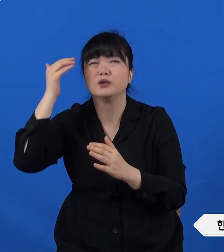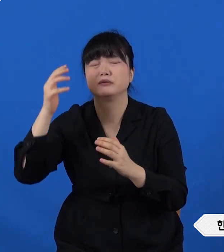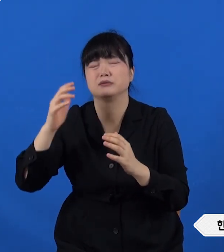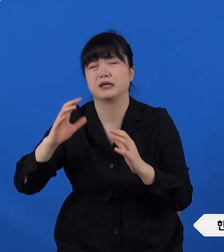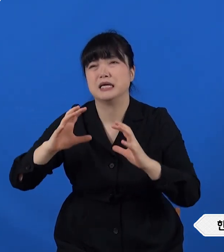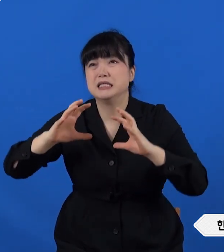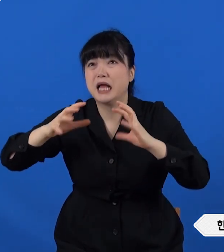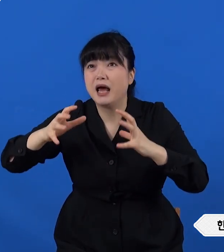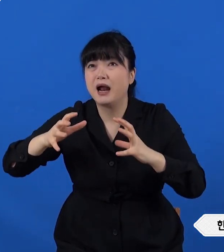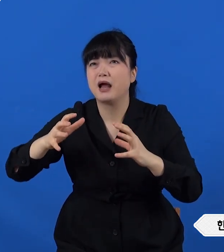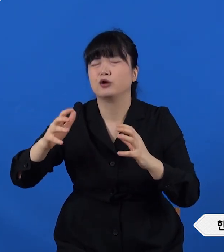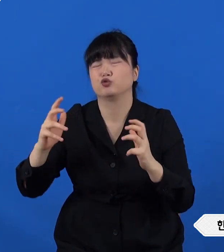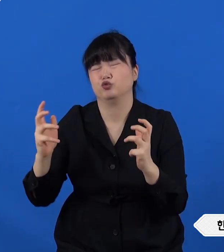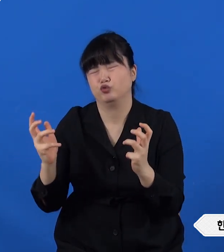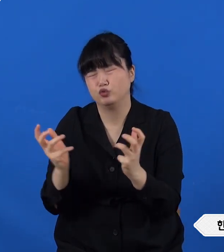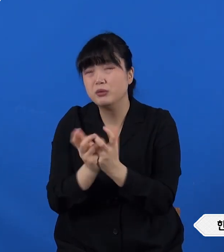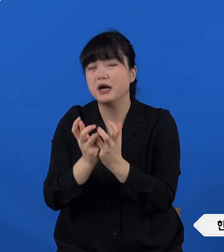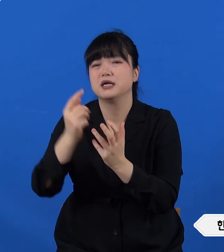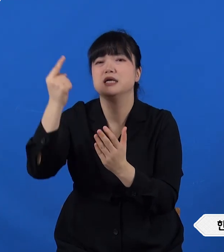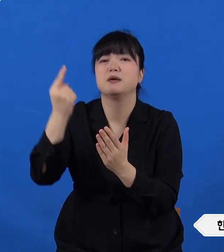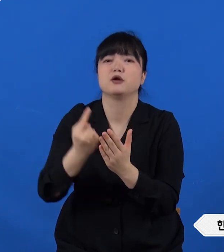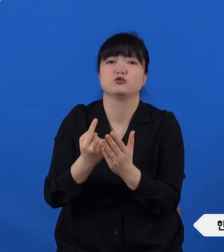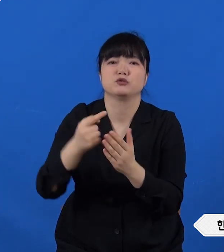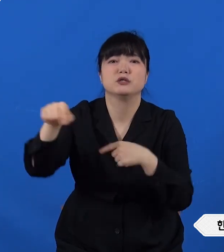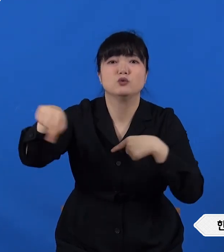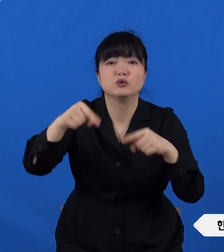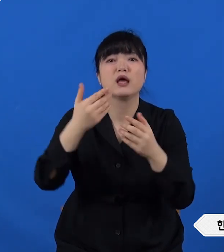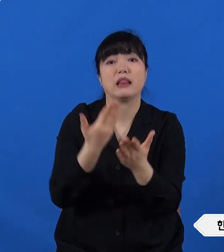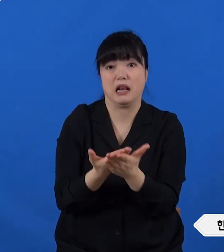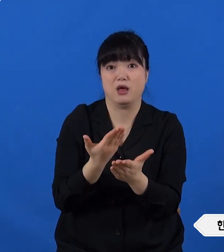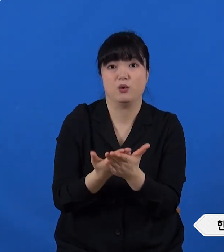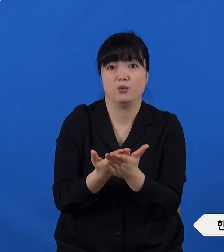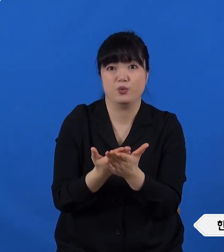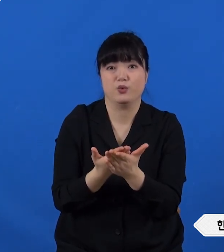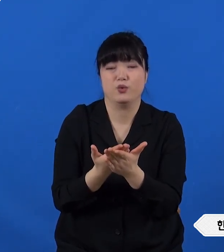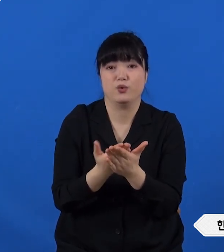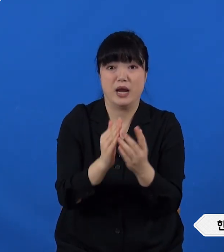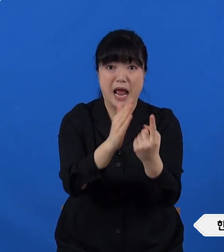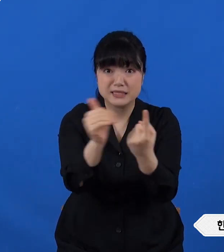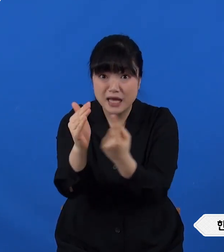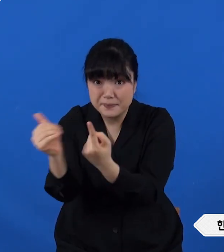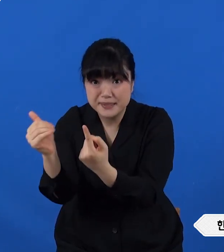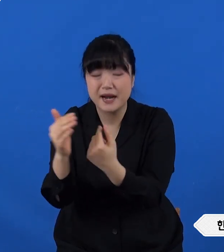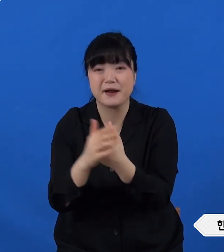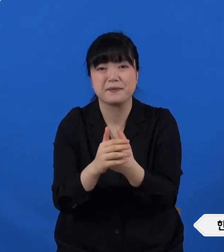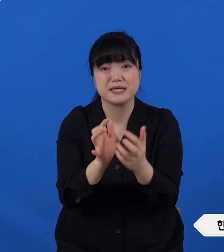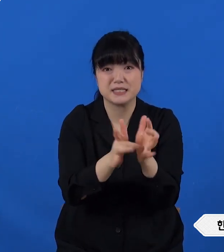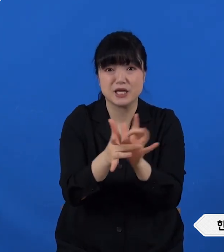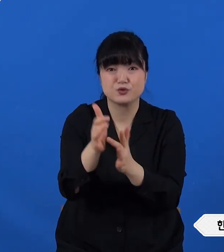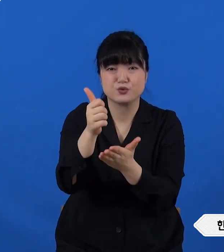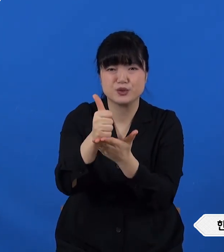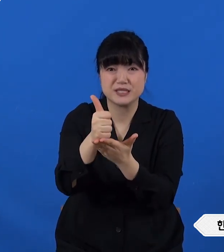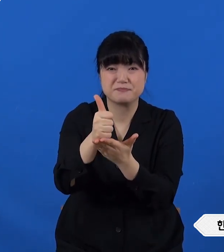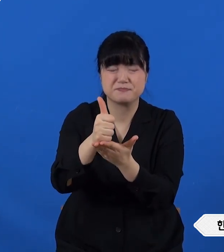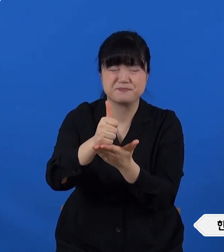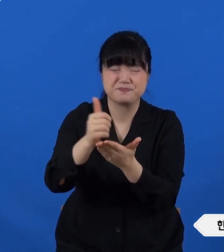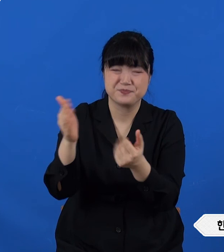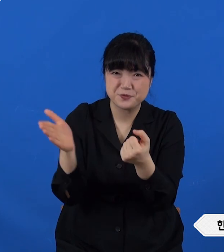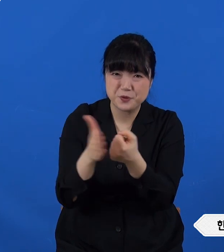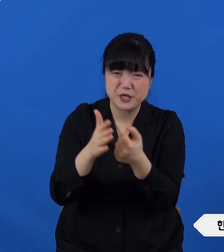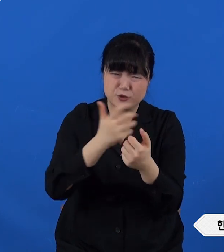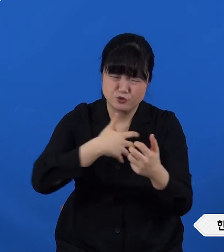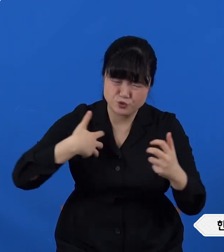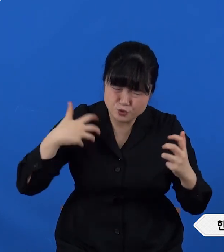임하셔서 통치해 주시옵소서. 그리고 우리 한 사람 한 사람 다 예수님으로 충만해질 수